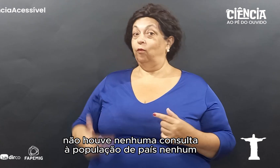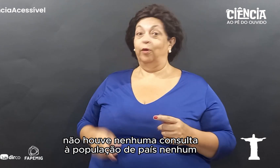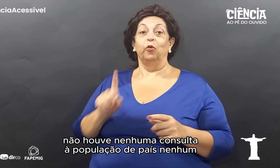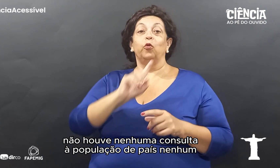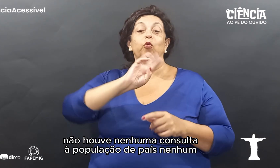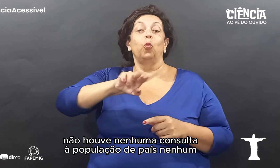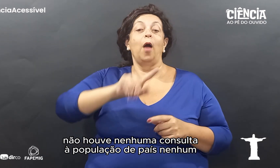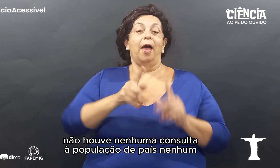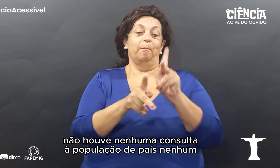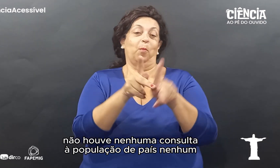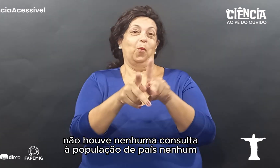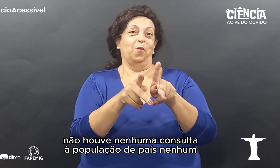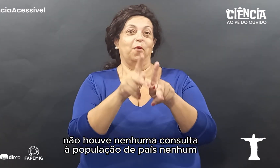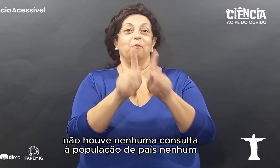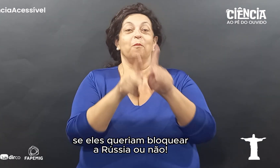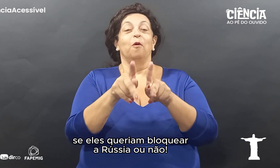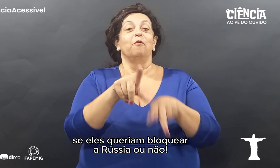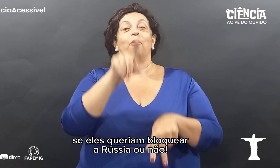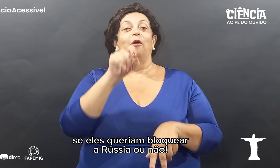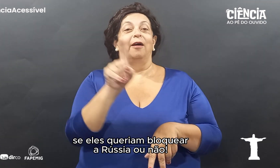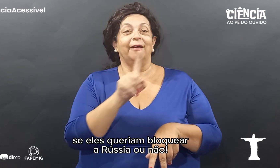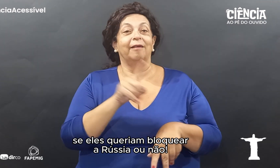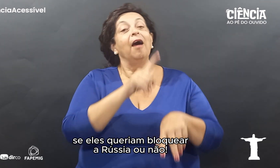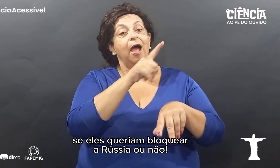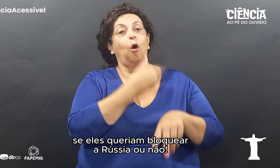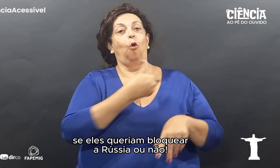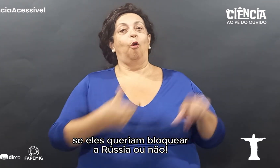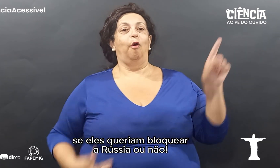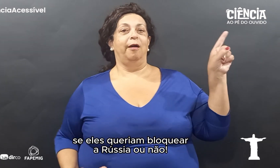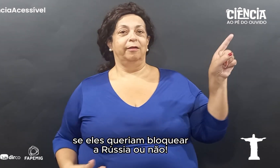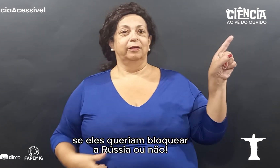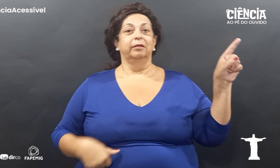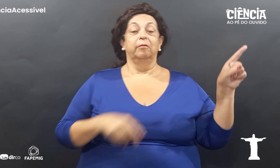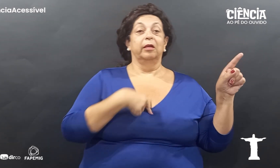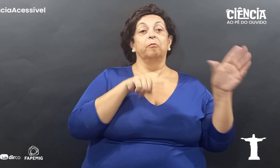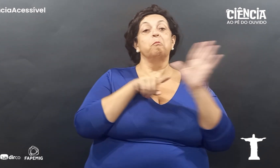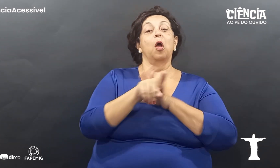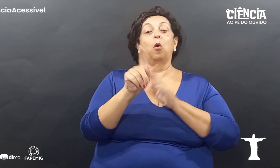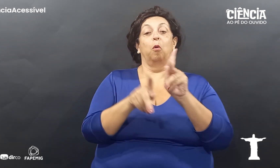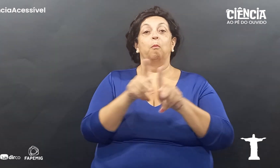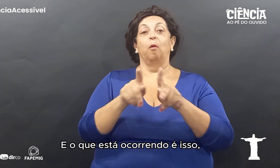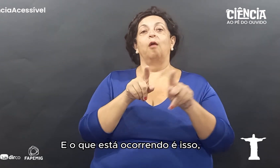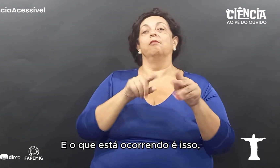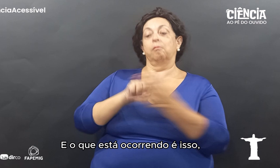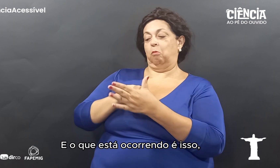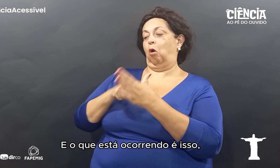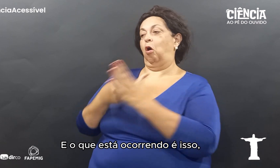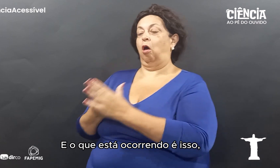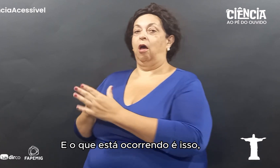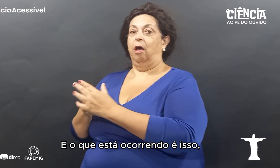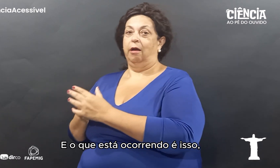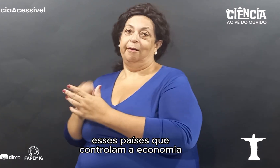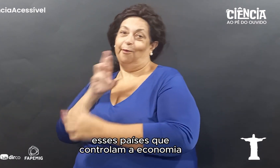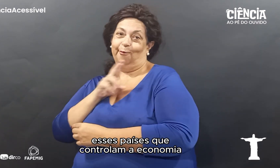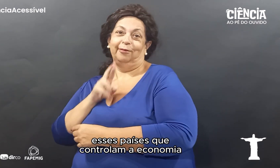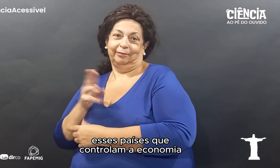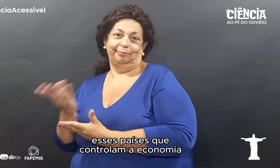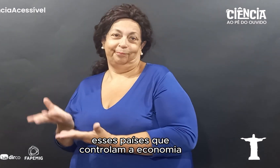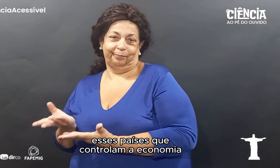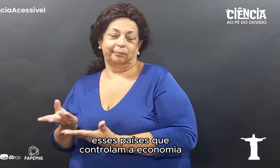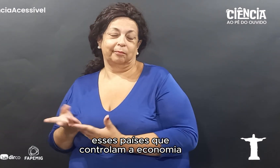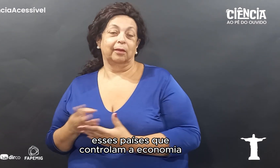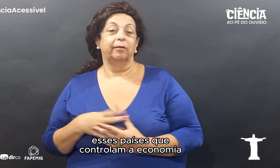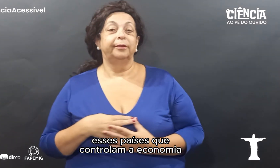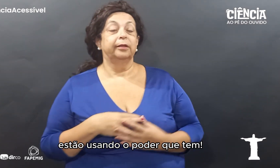houve nenhuma consulta à população de país nenhum se eles queriam bloquear a Rússia ou não. E o que está ocorrendo é isso. Esses países